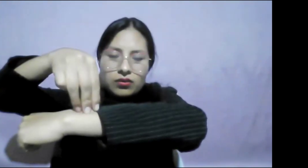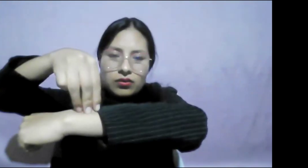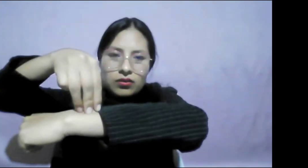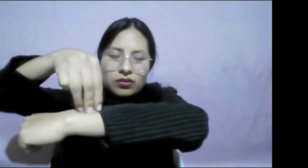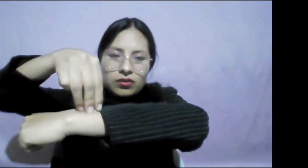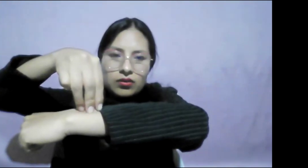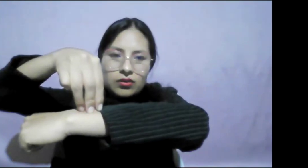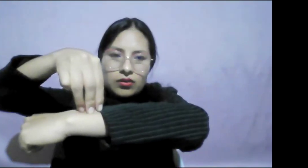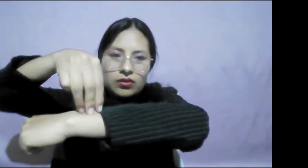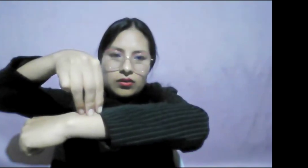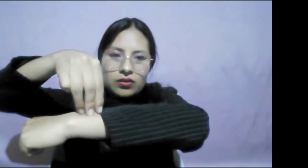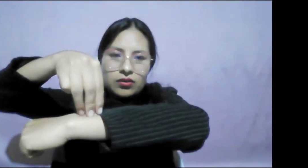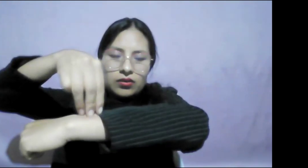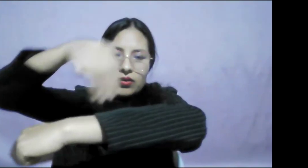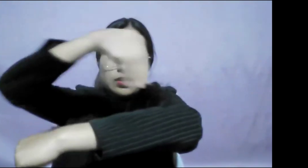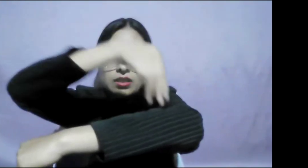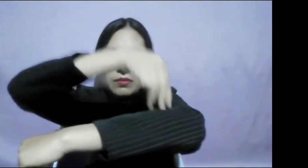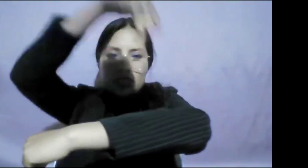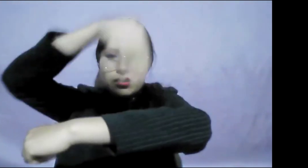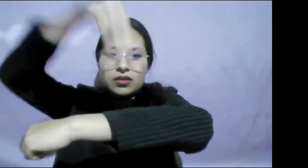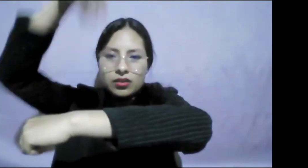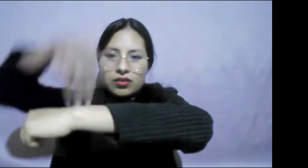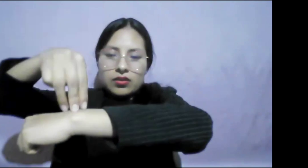configurar la letra m